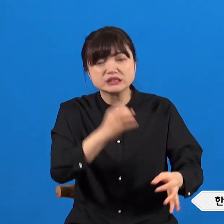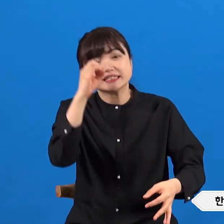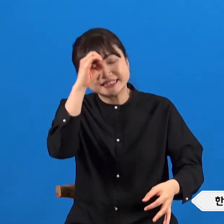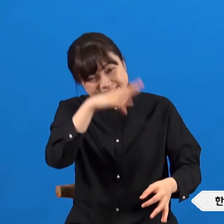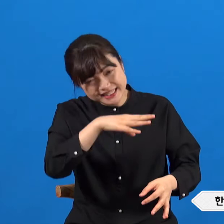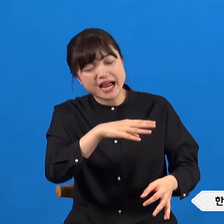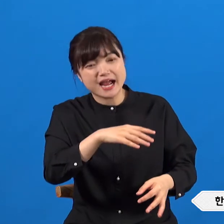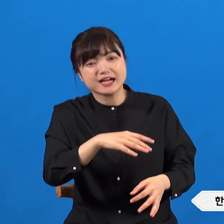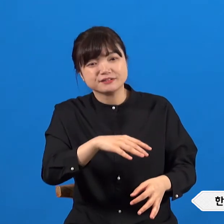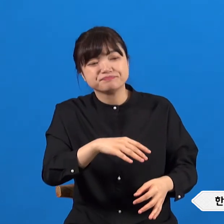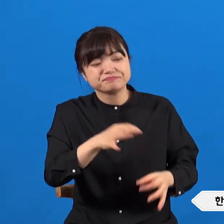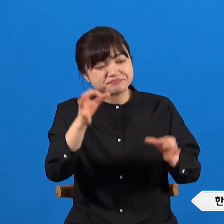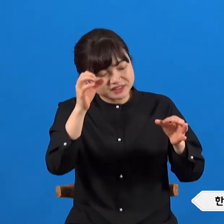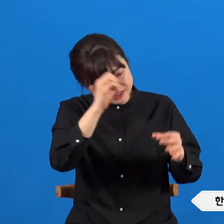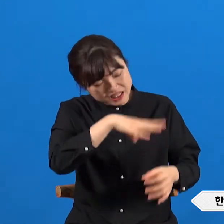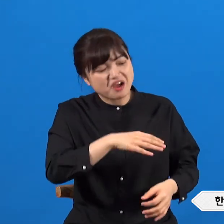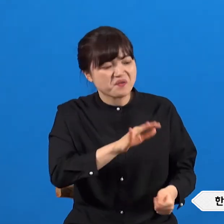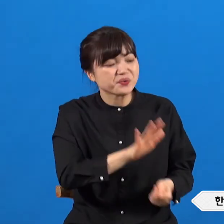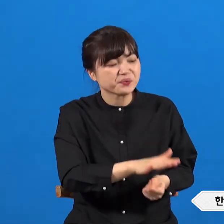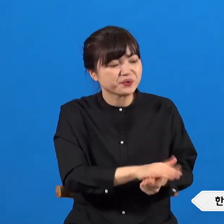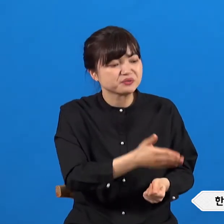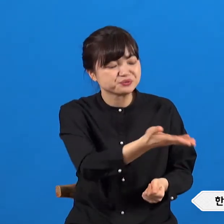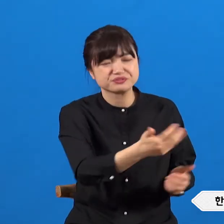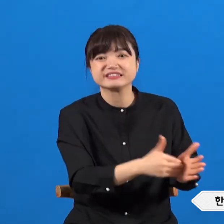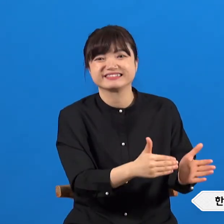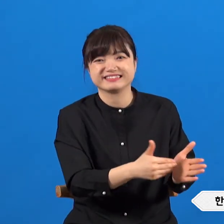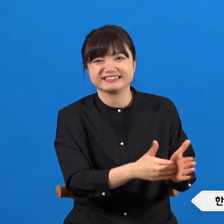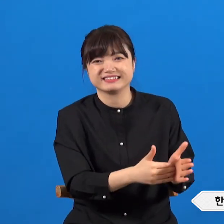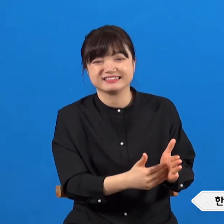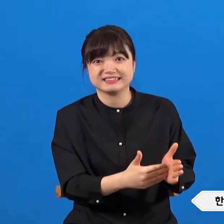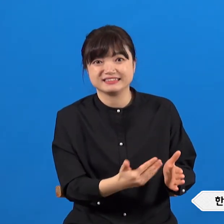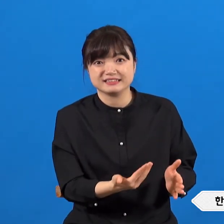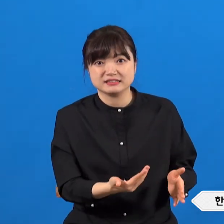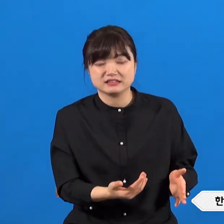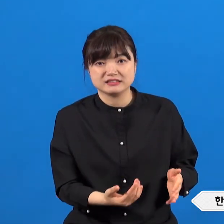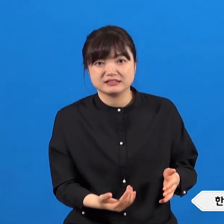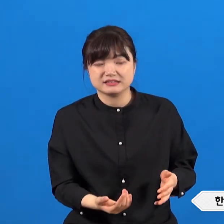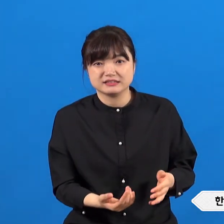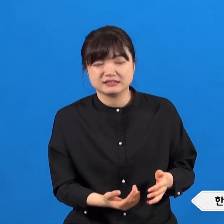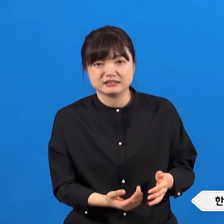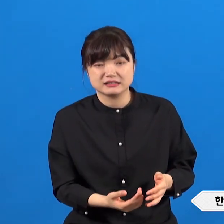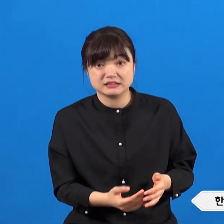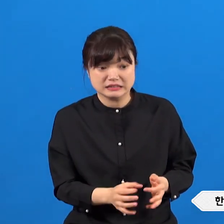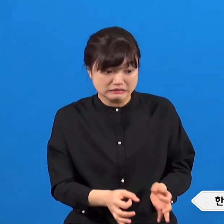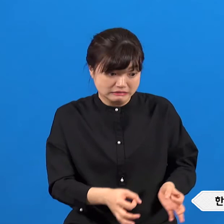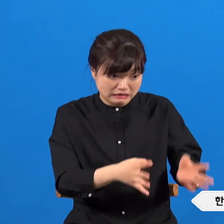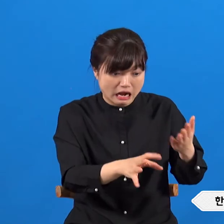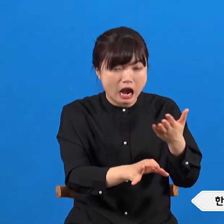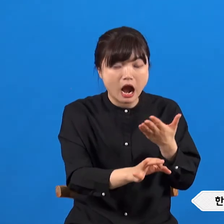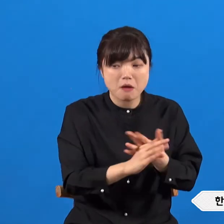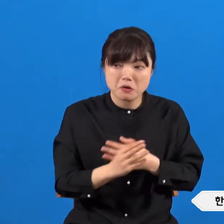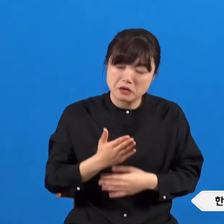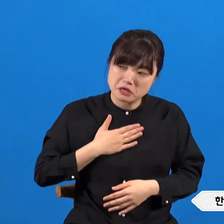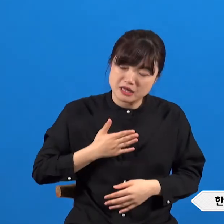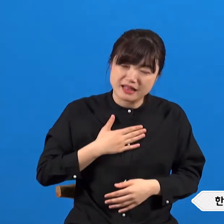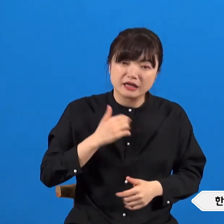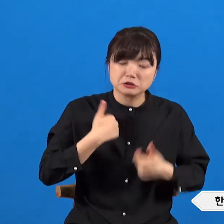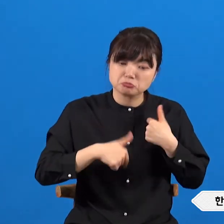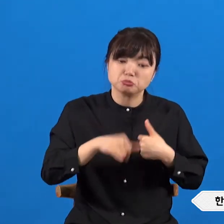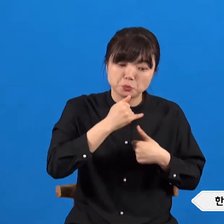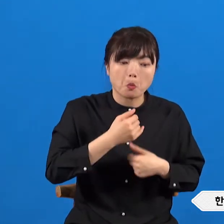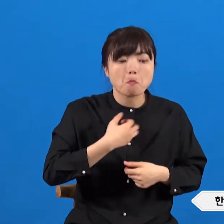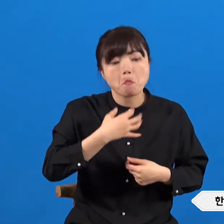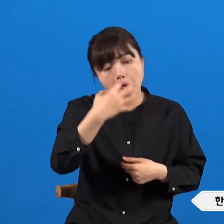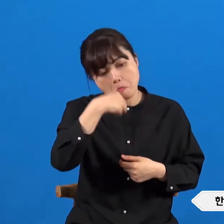어떤 인도주의적인 견지에서 그냥 그렇게 하는 것이죠. 또 그렇게 하면 나에게 기쁨이 있고